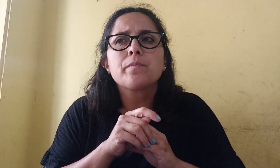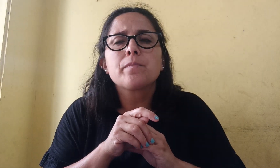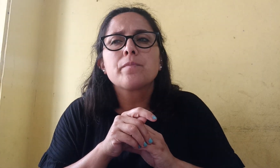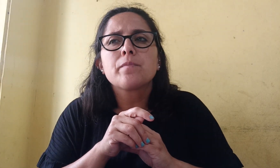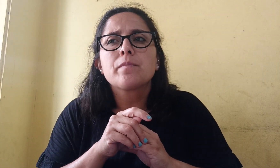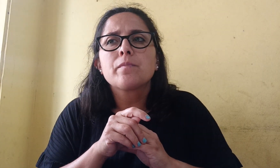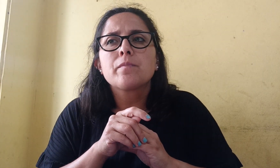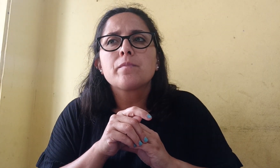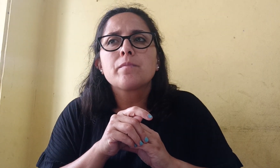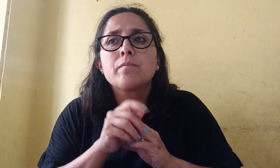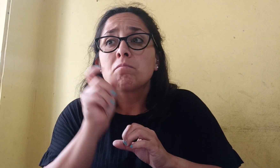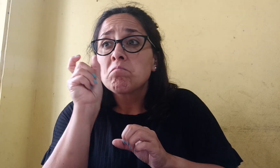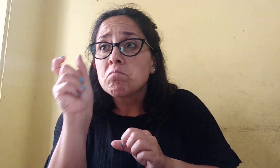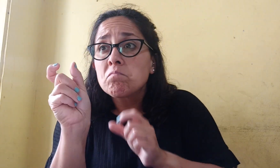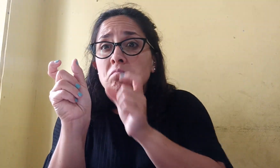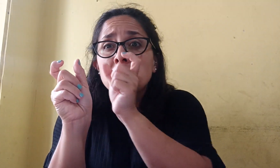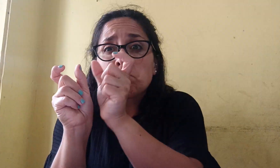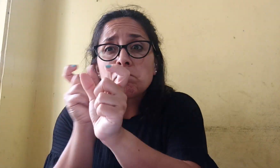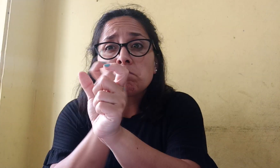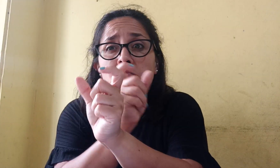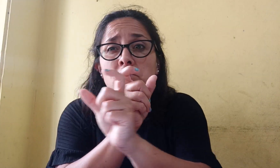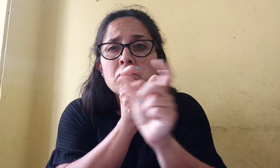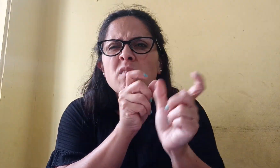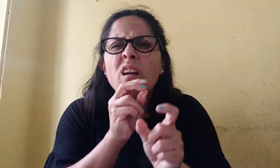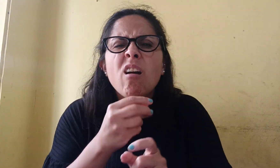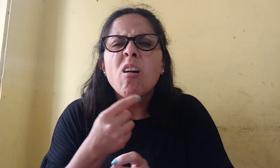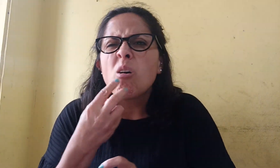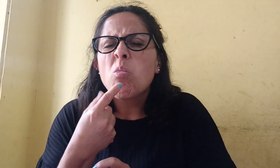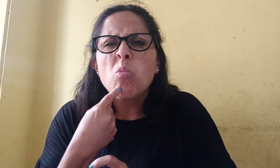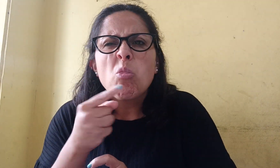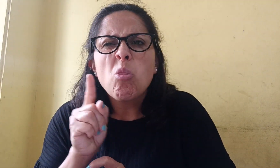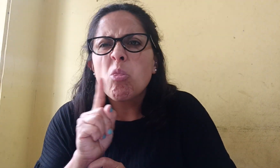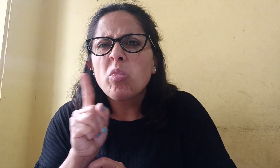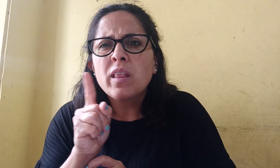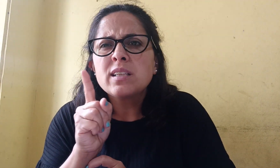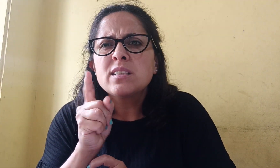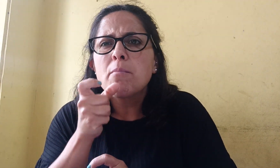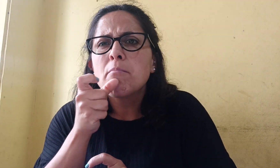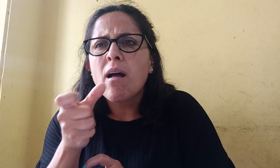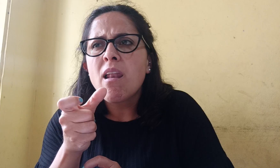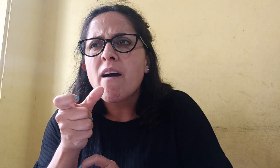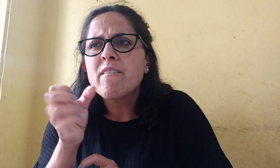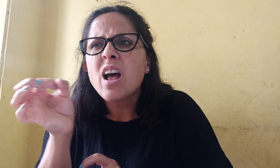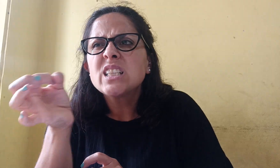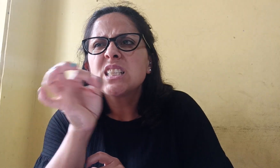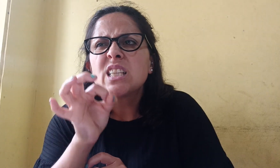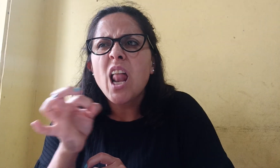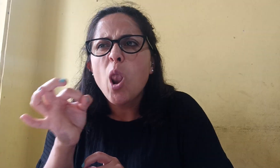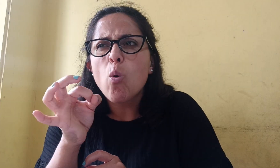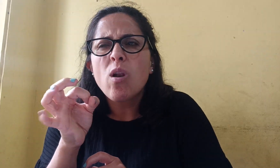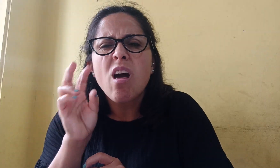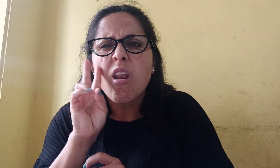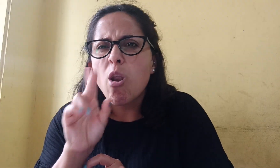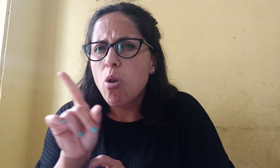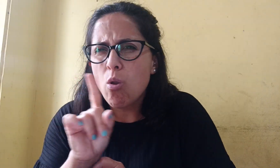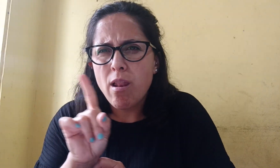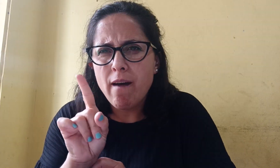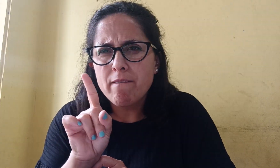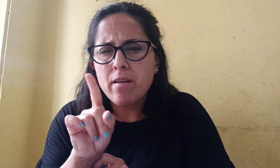cada uno de estos, y no encuentro ahí la palabra donde dice célula de Schwann, no la estoy viendo. Fíjense, cada uno